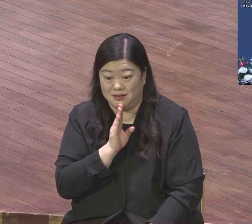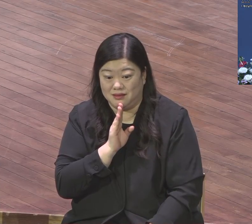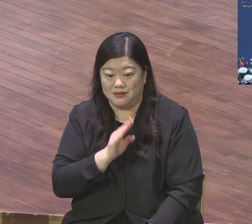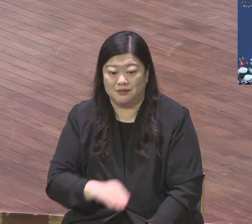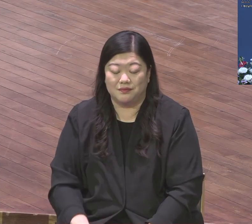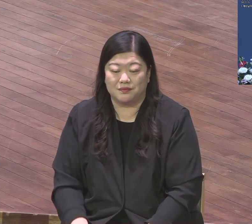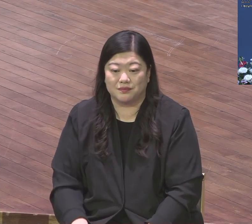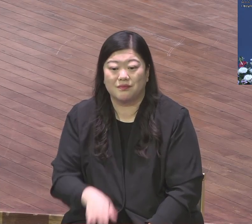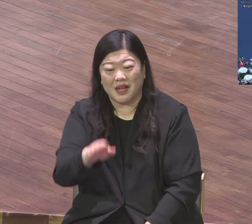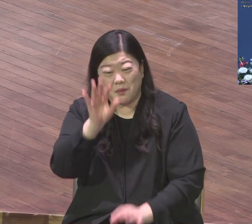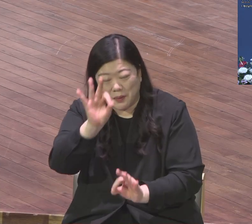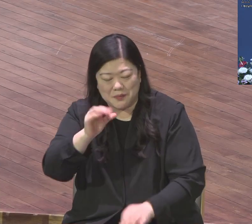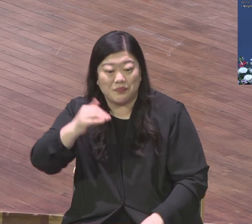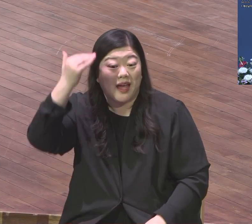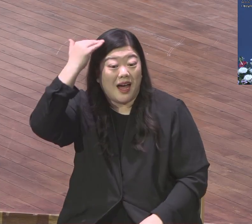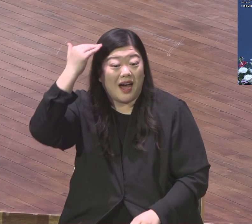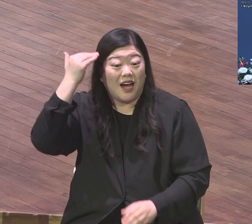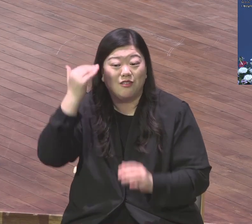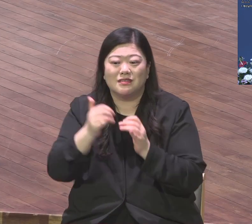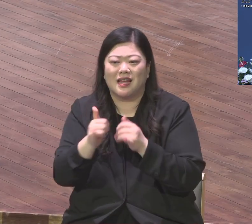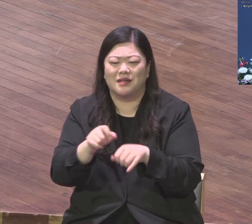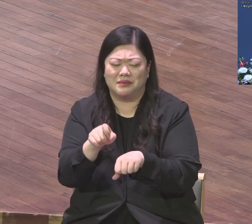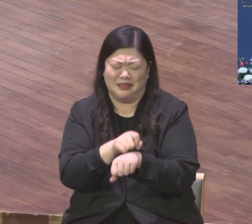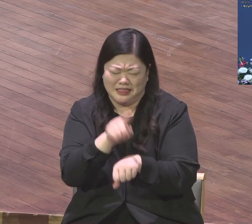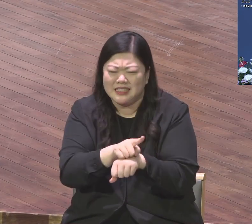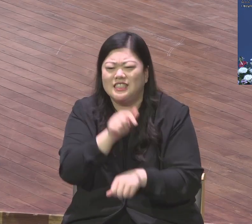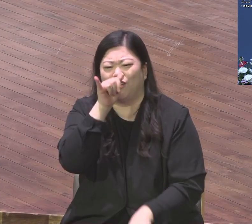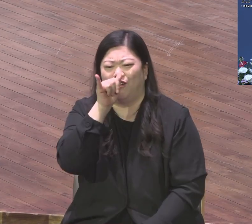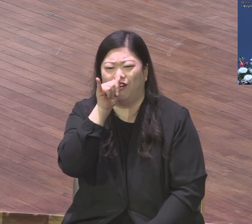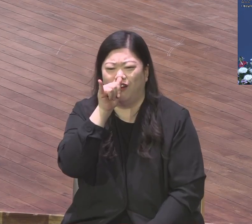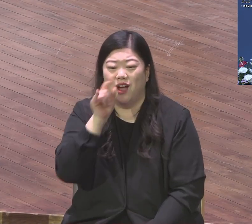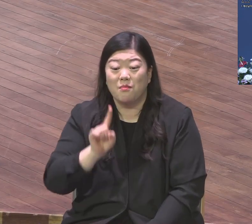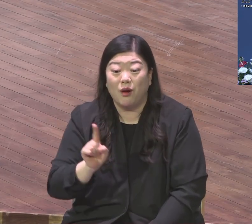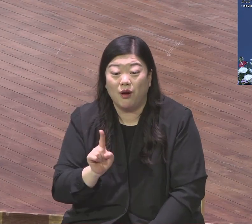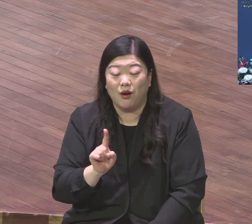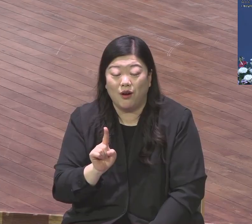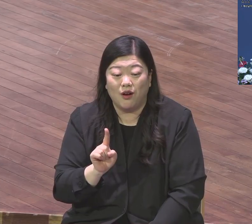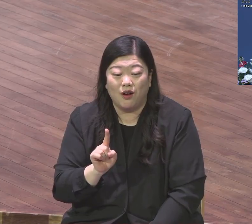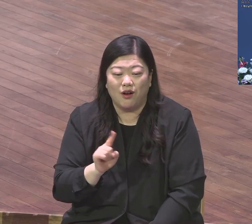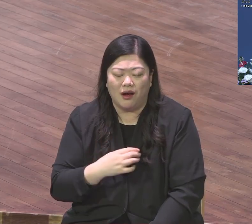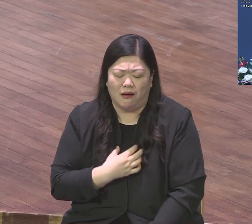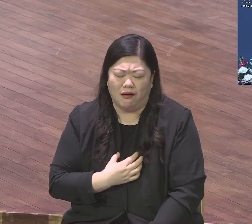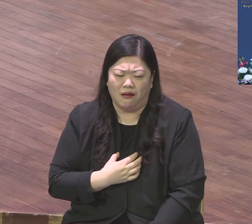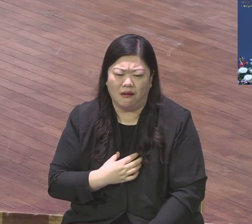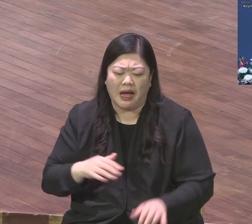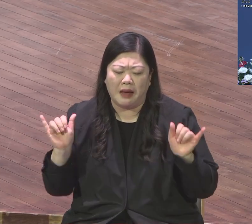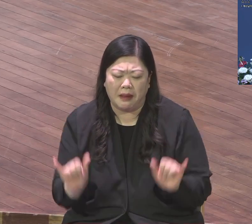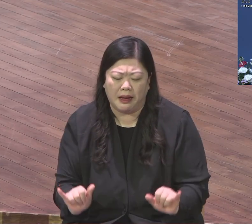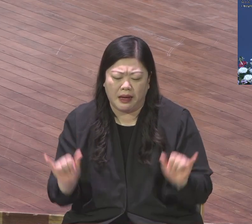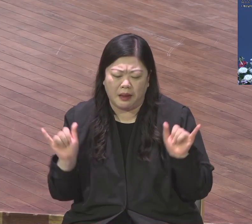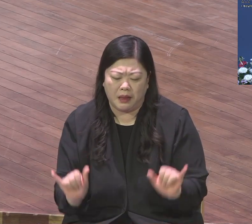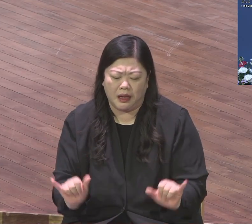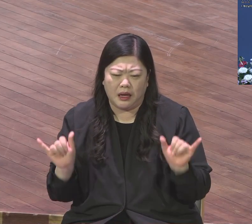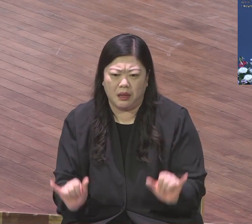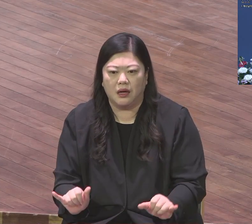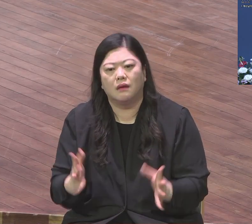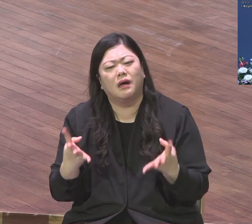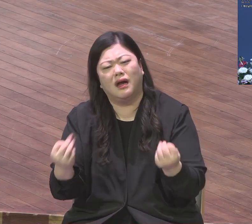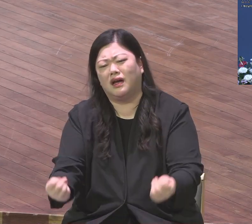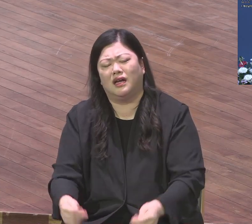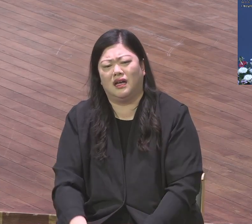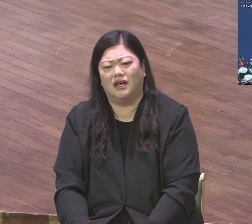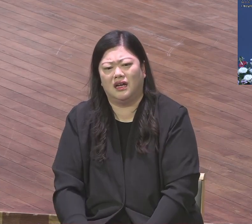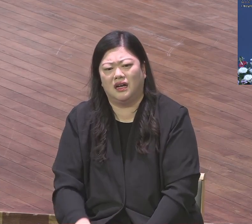한국 사람은 특별히 특징이 제일 염려가 많은 민족이에요. 그 유명한